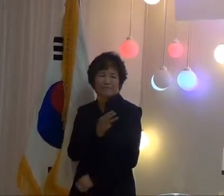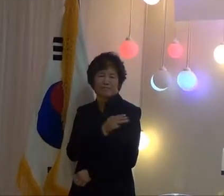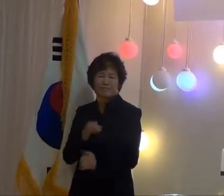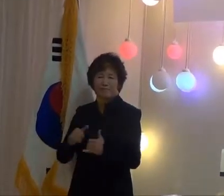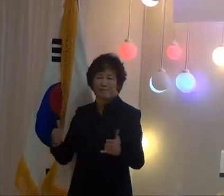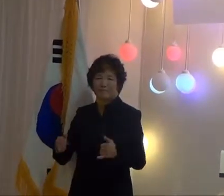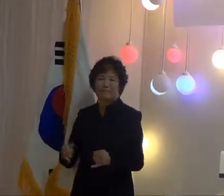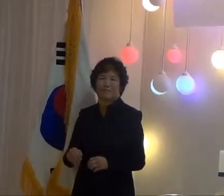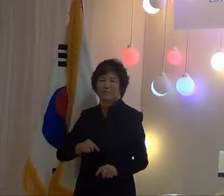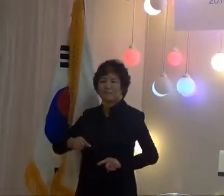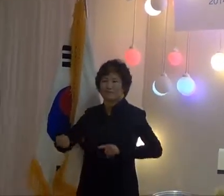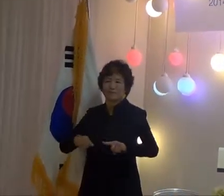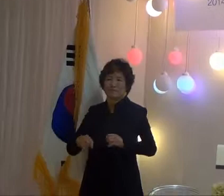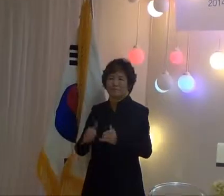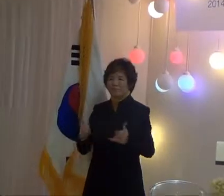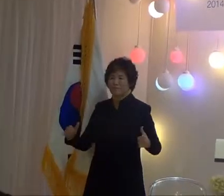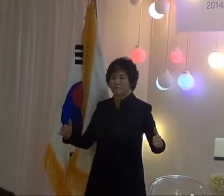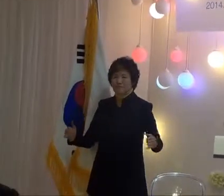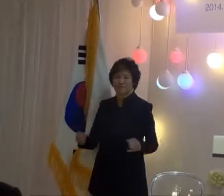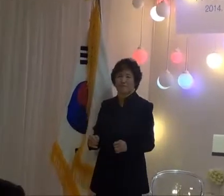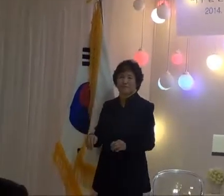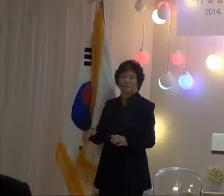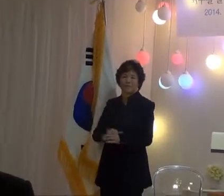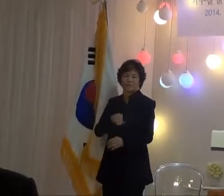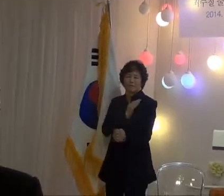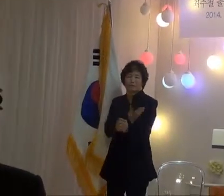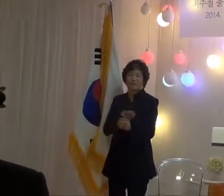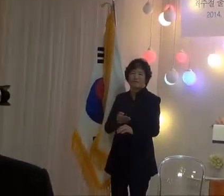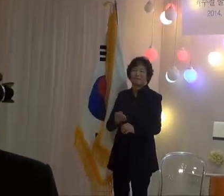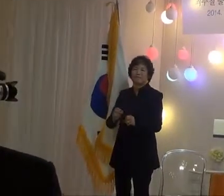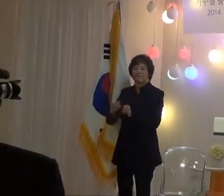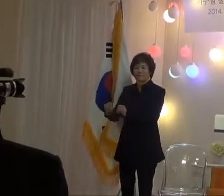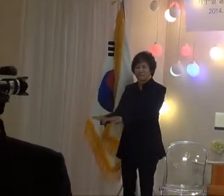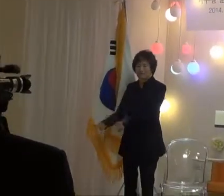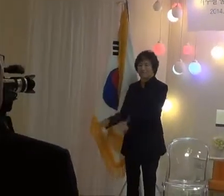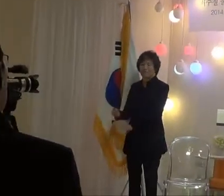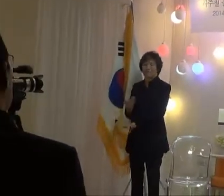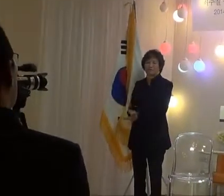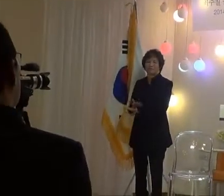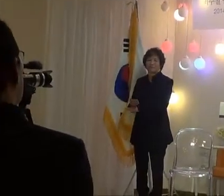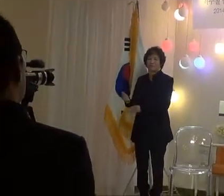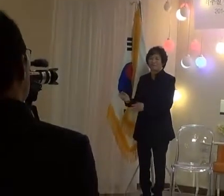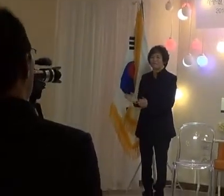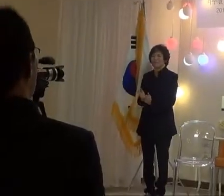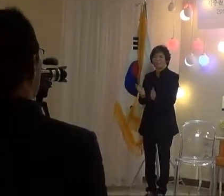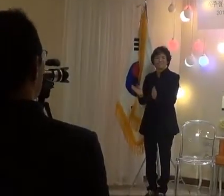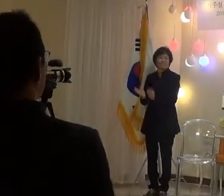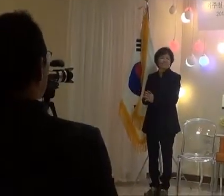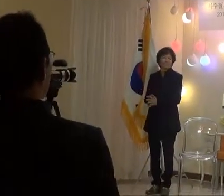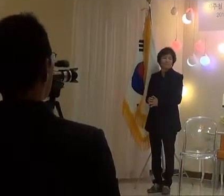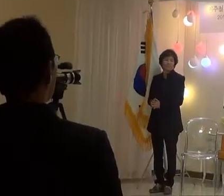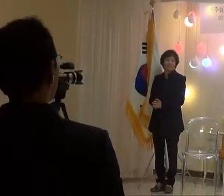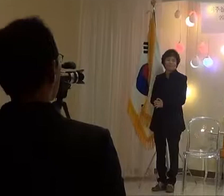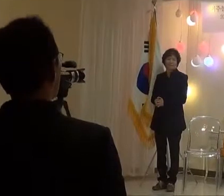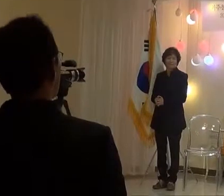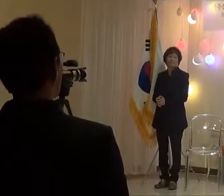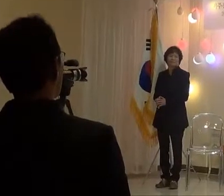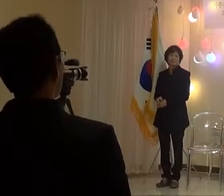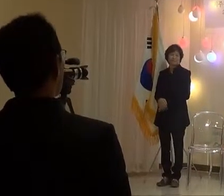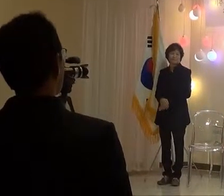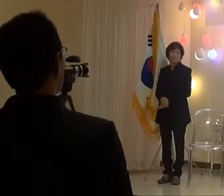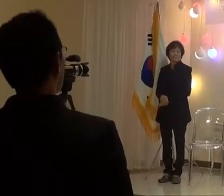아니면 정치인들이 문화를 일단 내려놓고 다른 방향을 틀어야 된다는데 저는 항상 그거에 반대하고 있습니다.